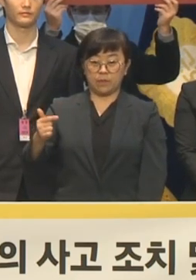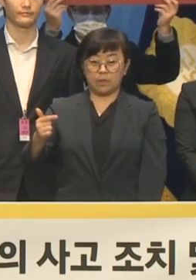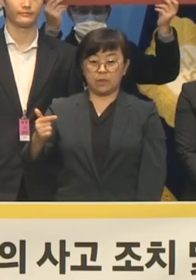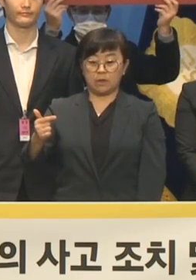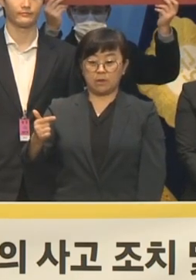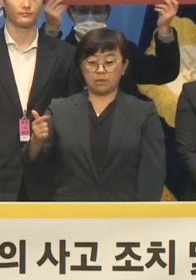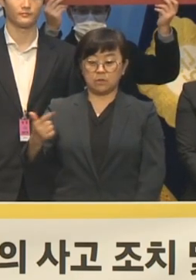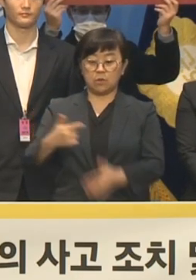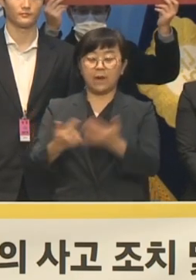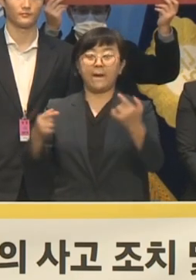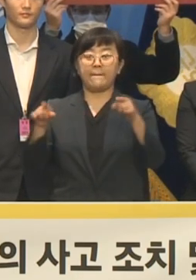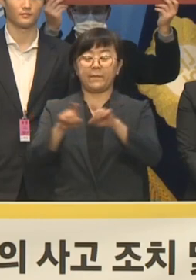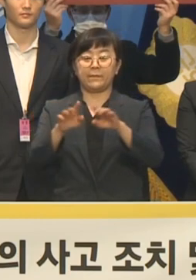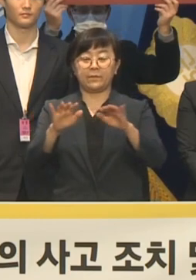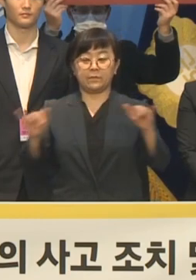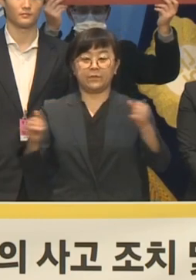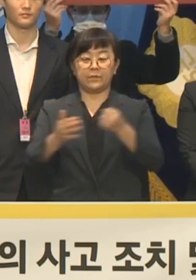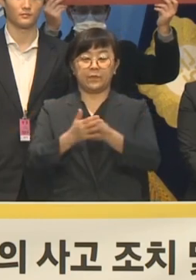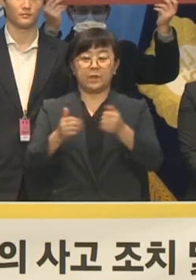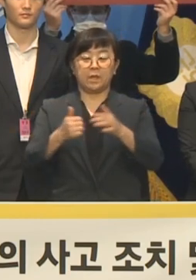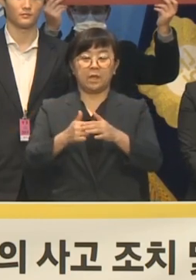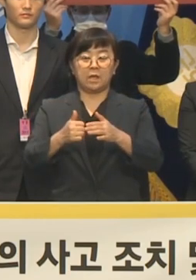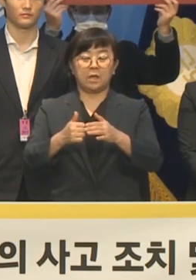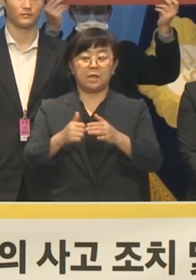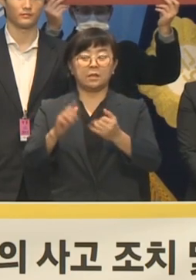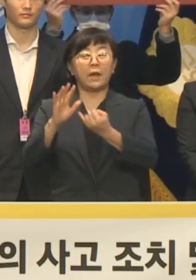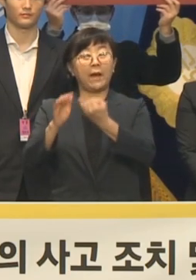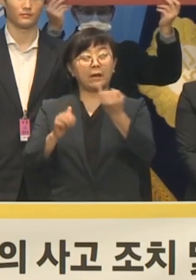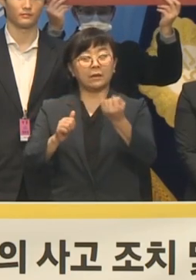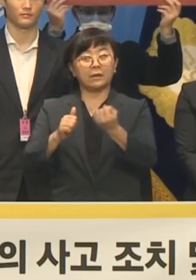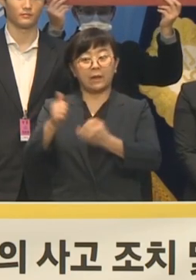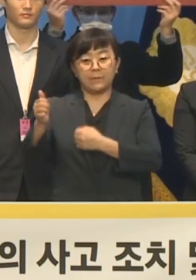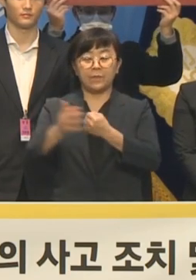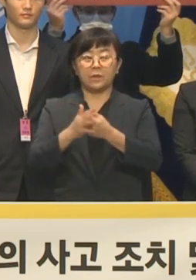배우자분, 사단법인 장애벽 허물기